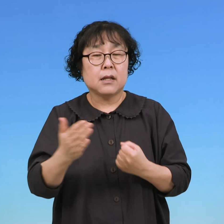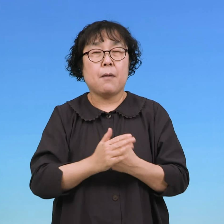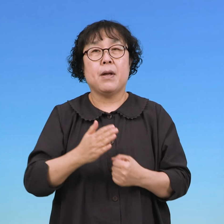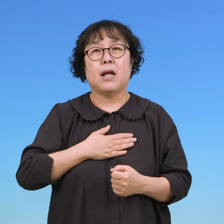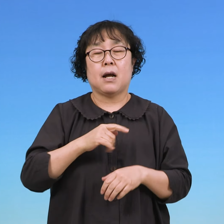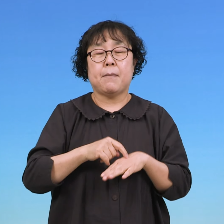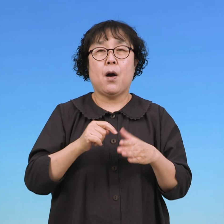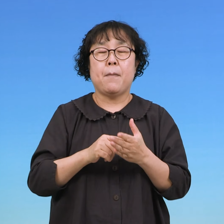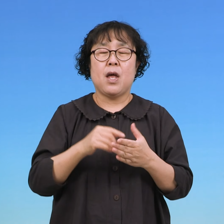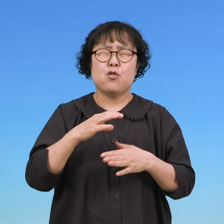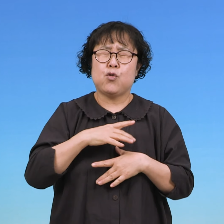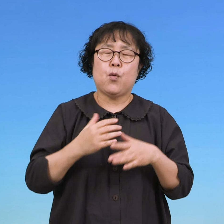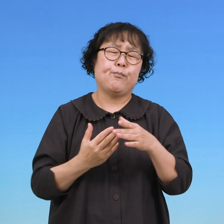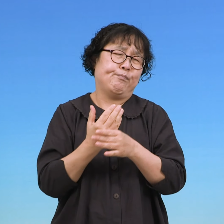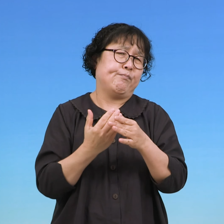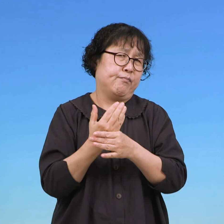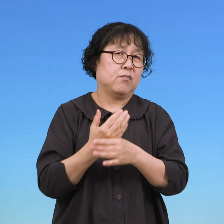두려운 거예요